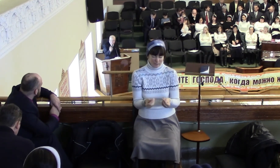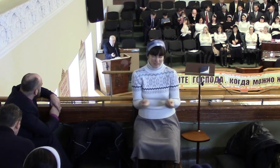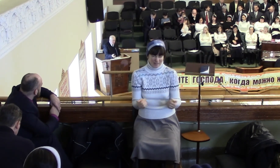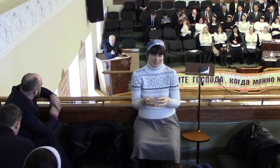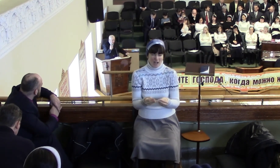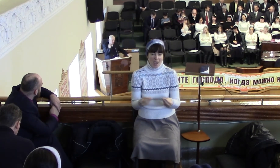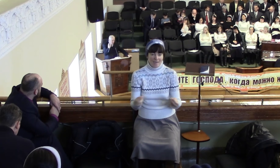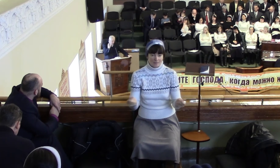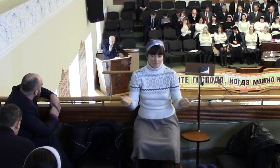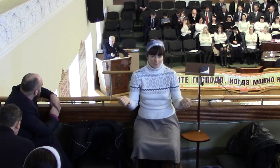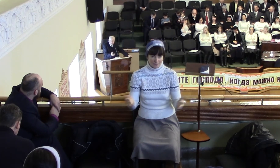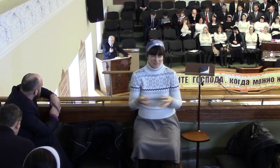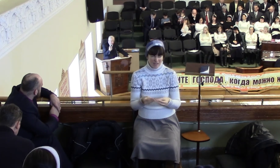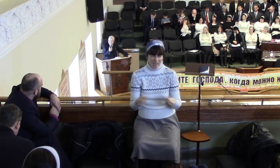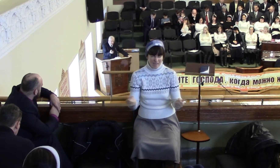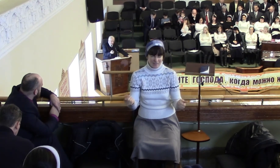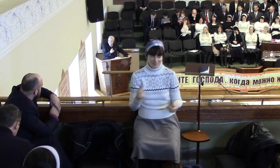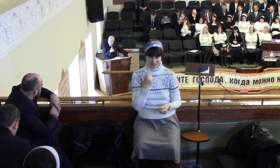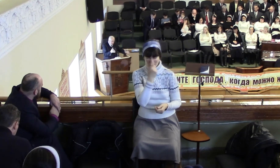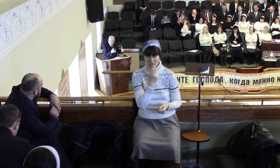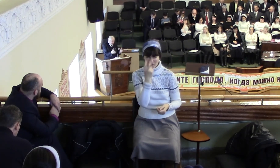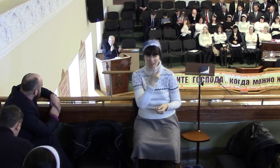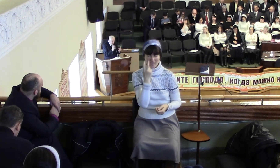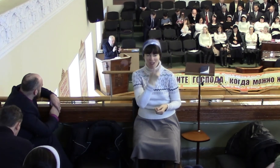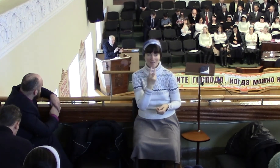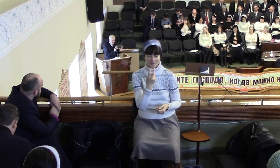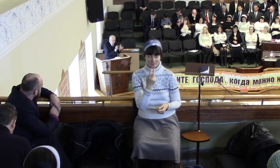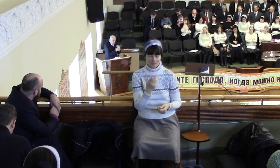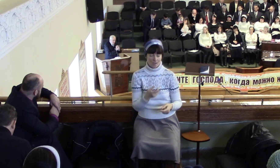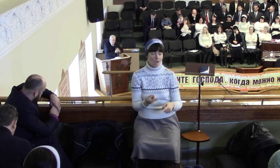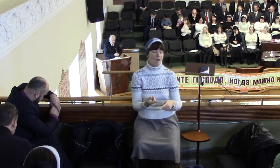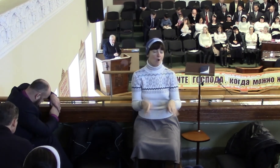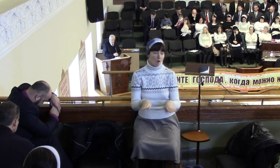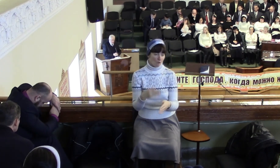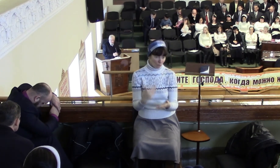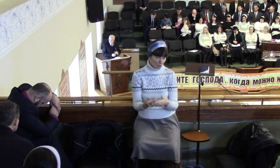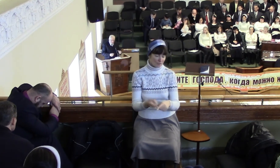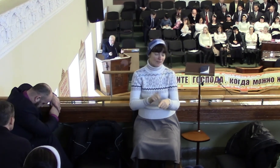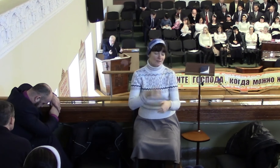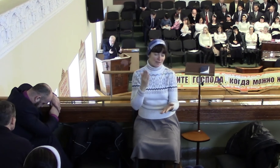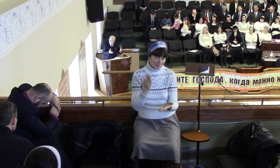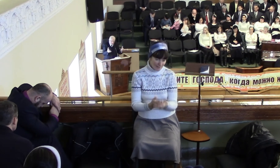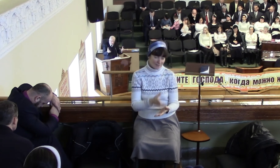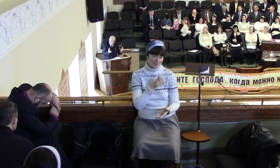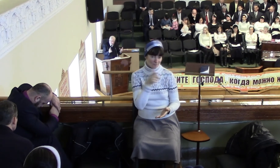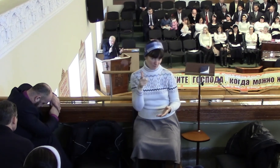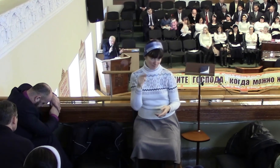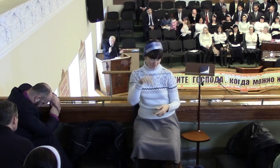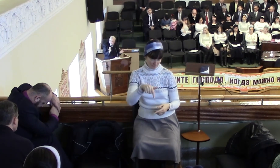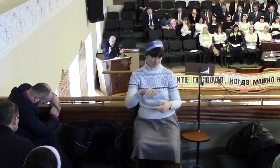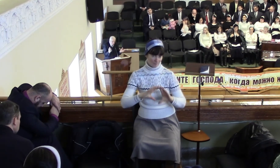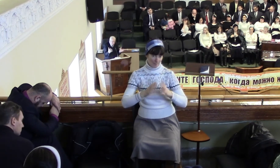от настоящего лукавого века. Лукавый век, то есть заманывающий век. Век, который,